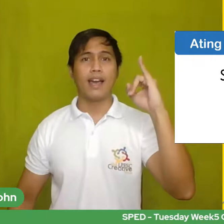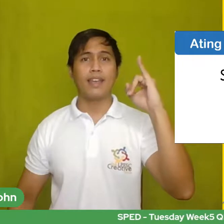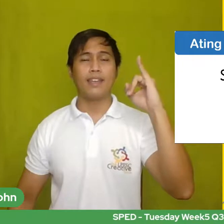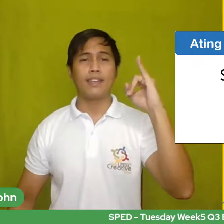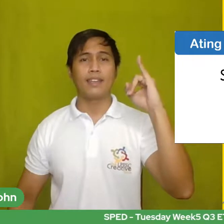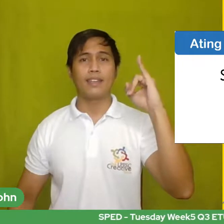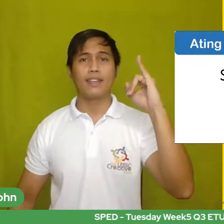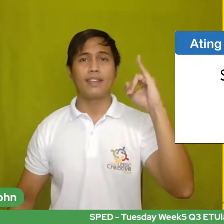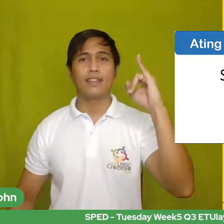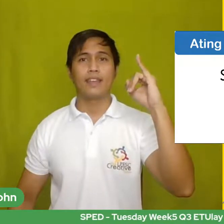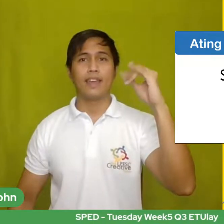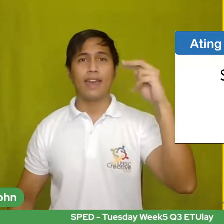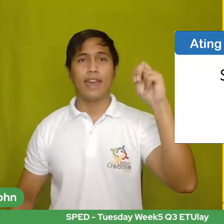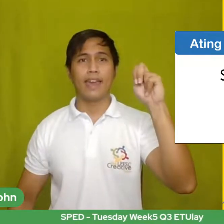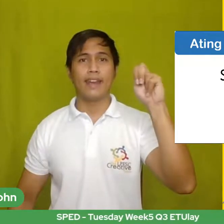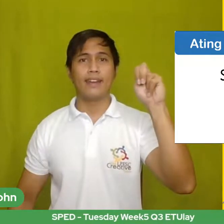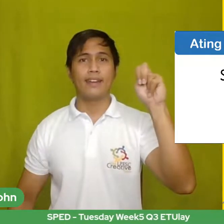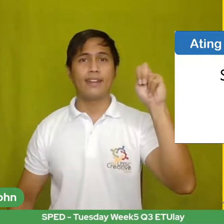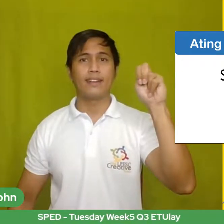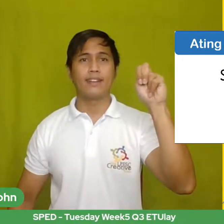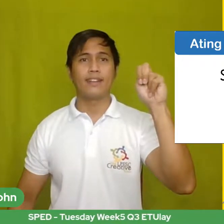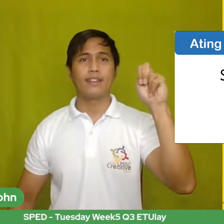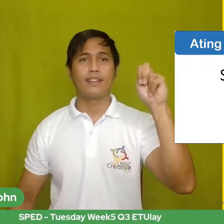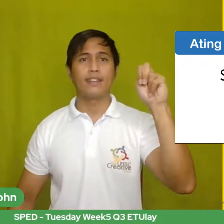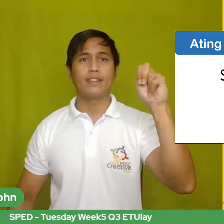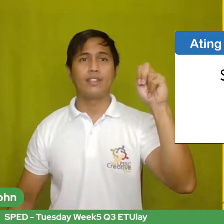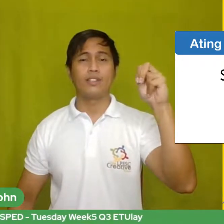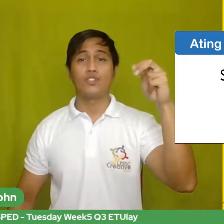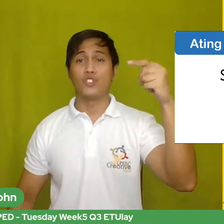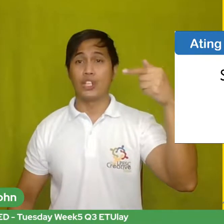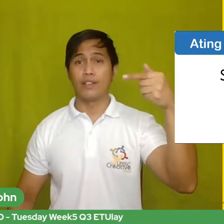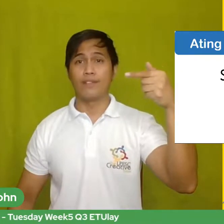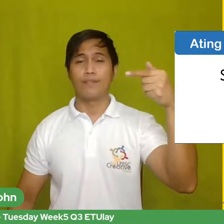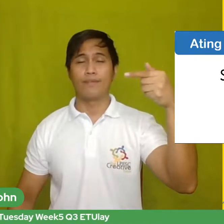I N G.